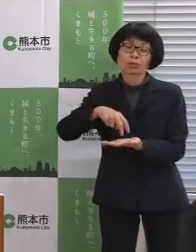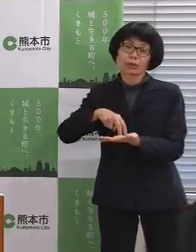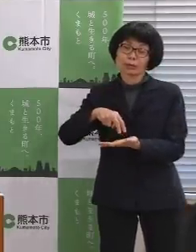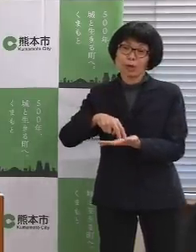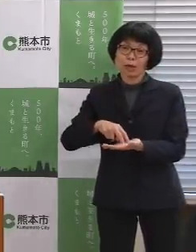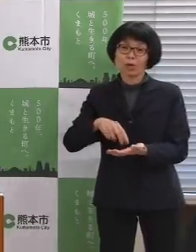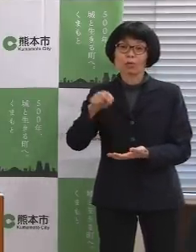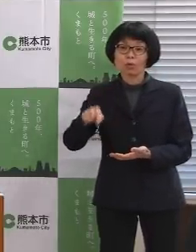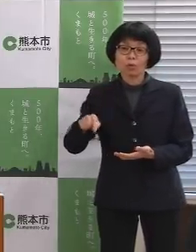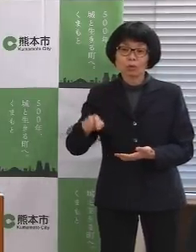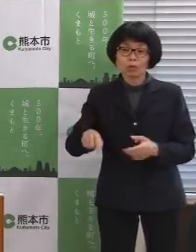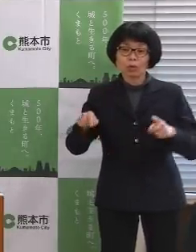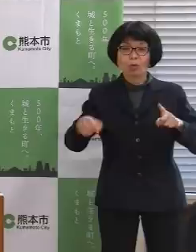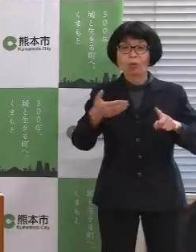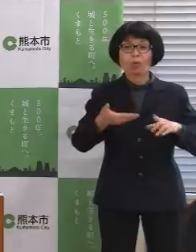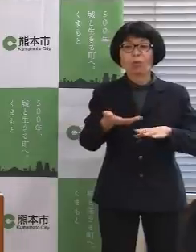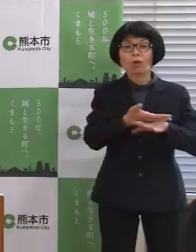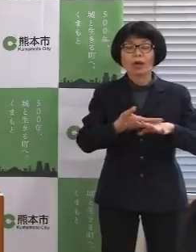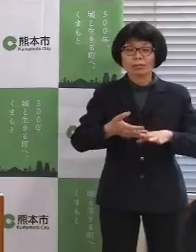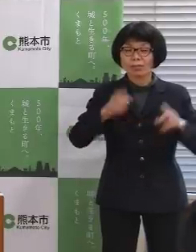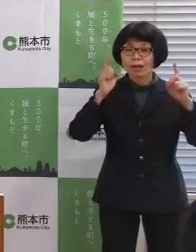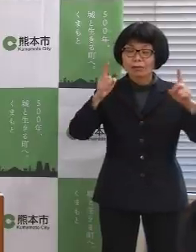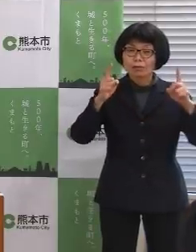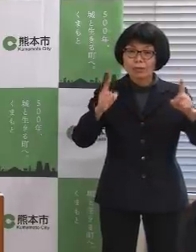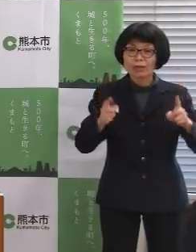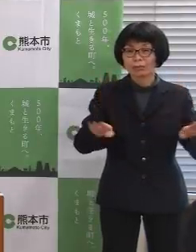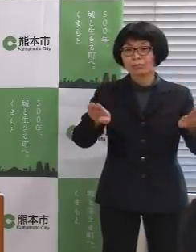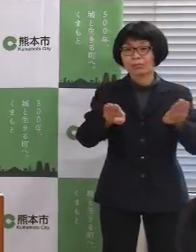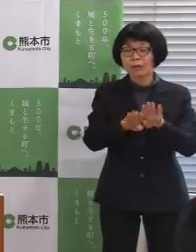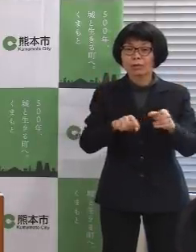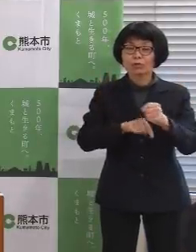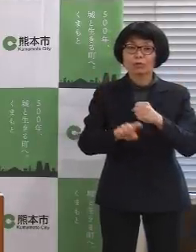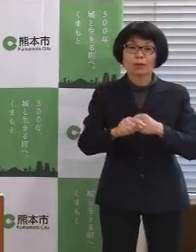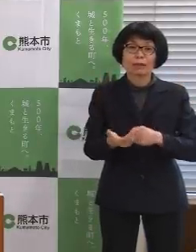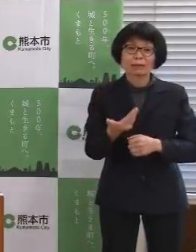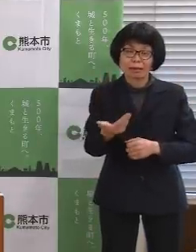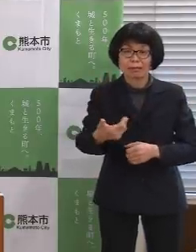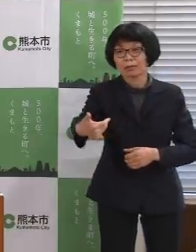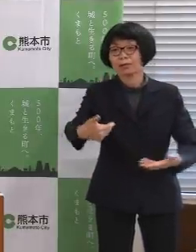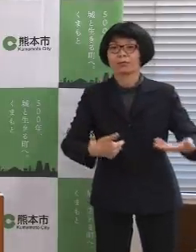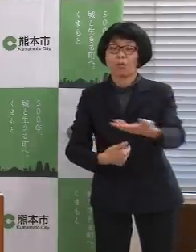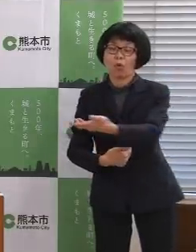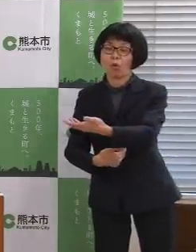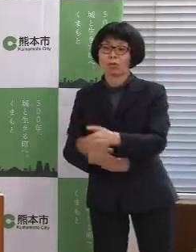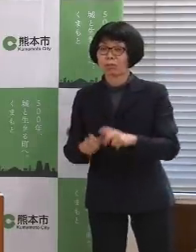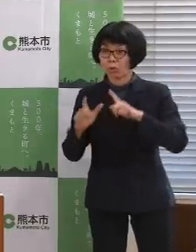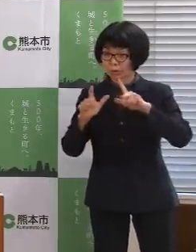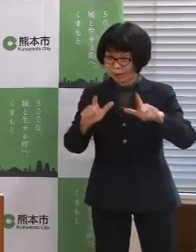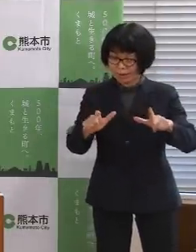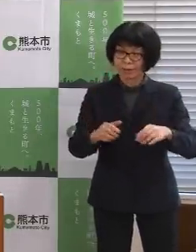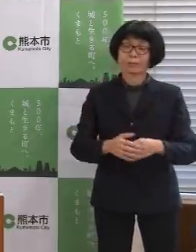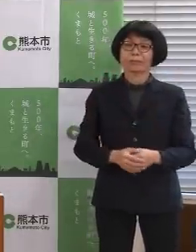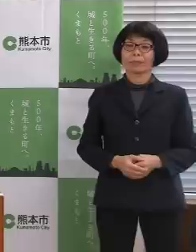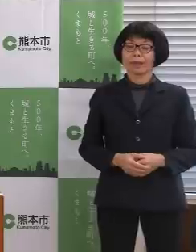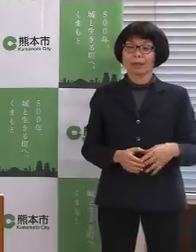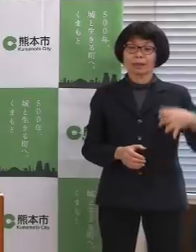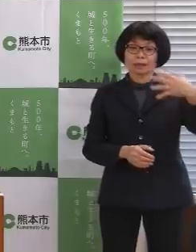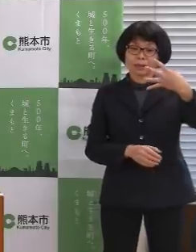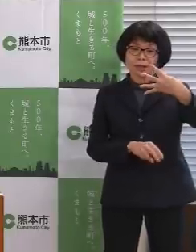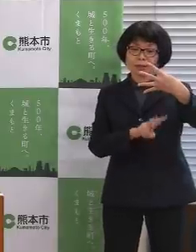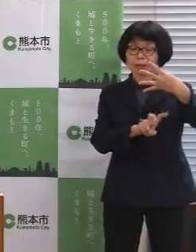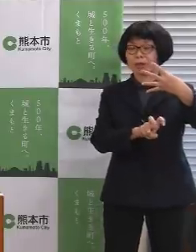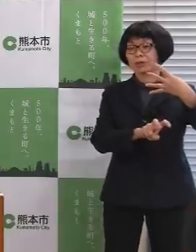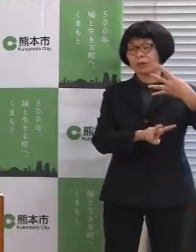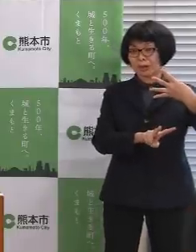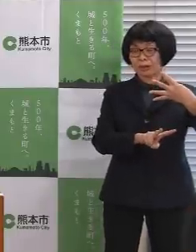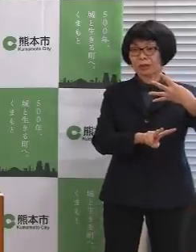の利用を休止した理由というのは、 はい、やはりですね、まあ4月22日に